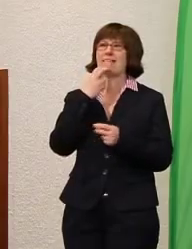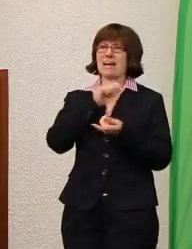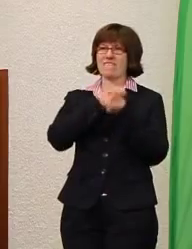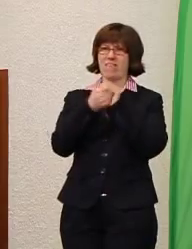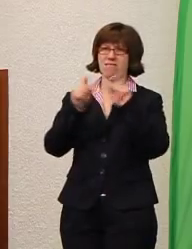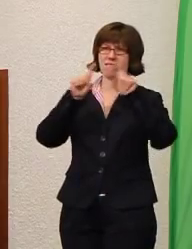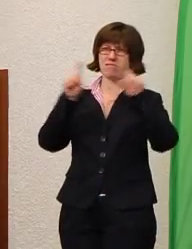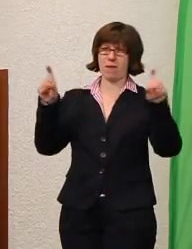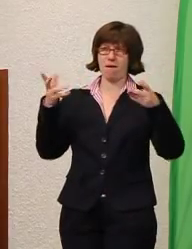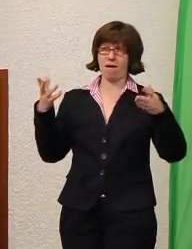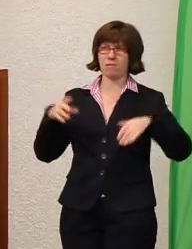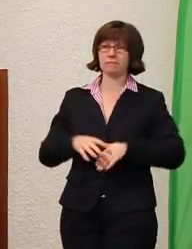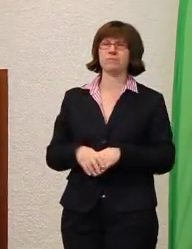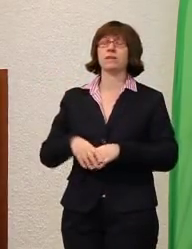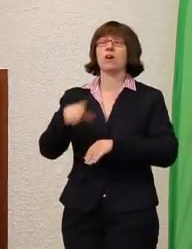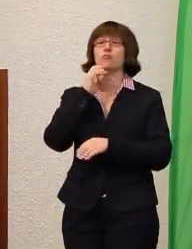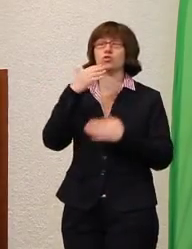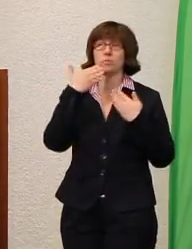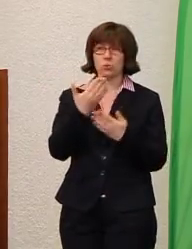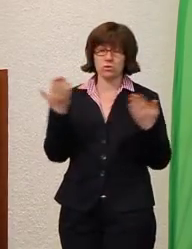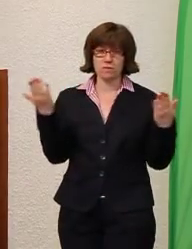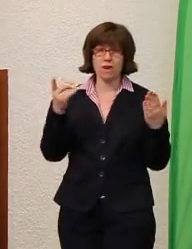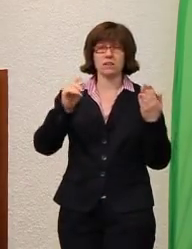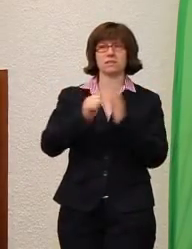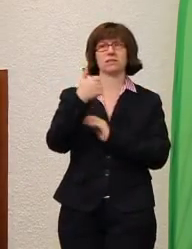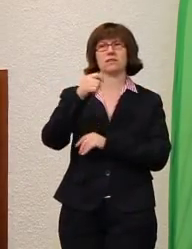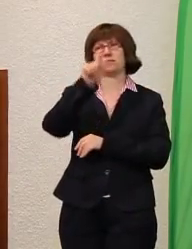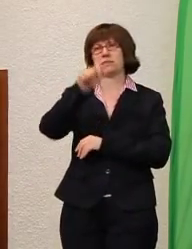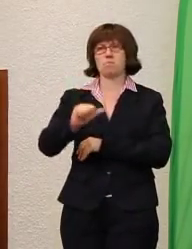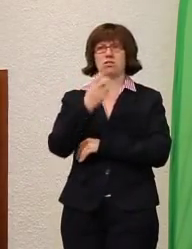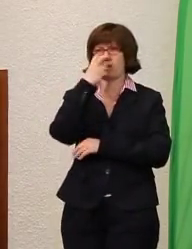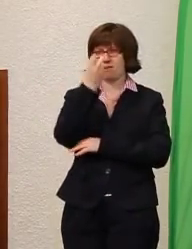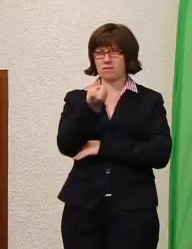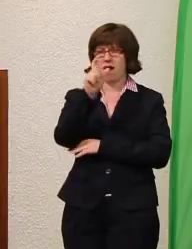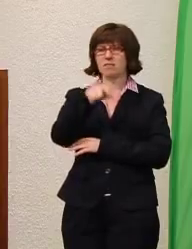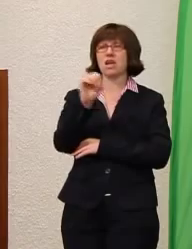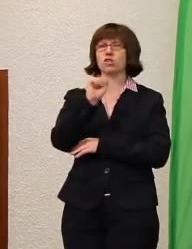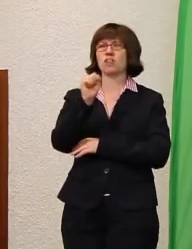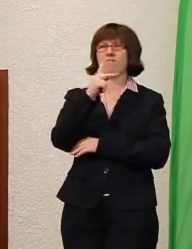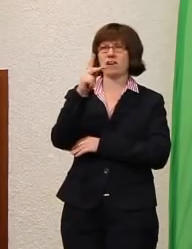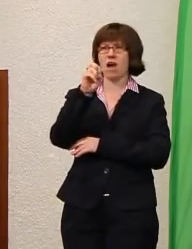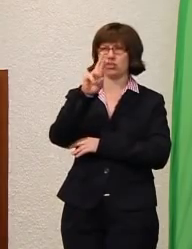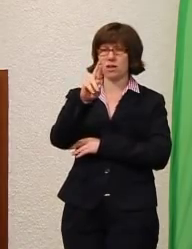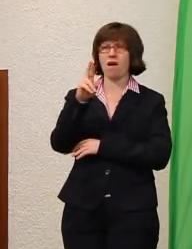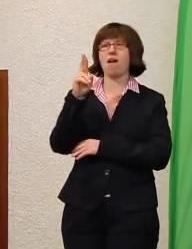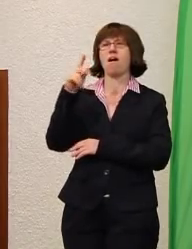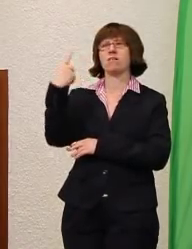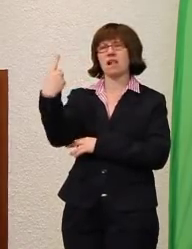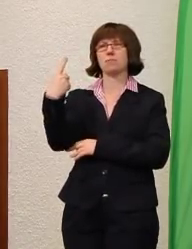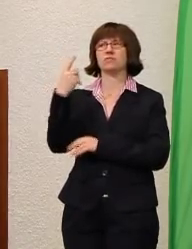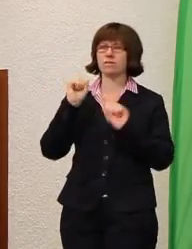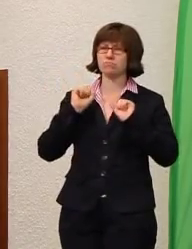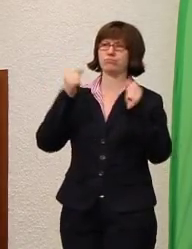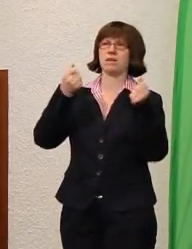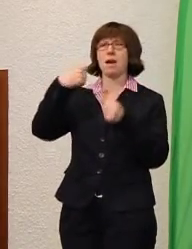steht. Ich begrüße als unsere besonderen Gäste heute Stefan Taschner, Initiator und Sprecher